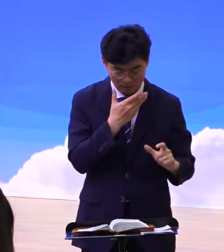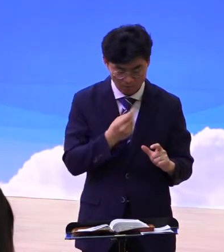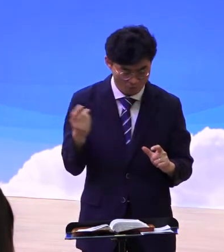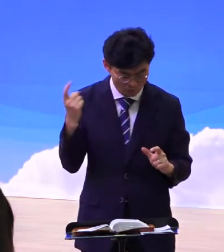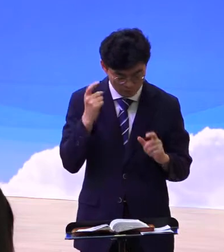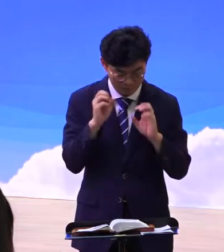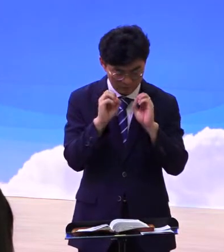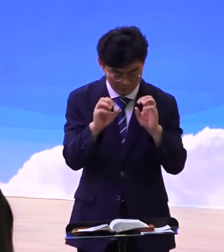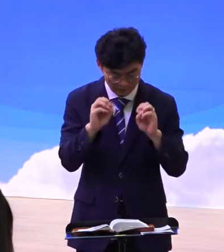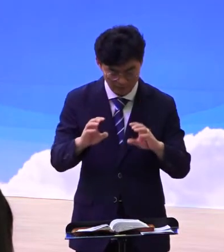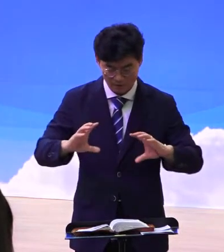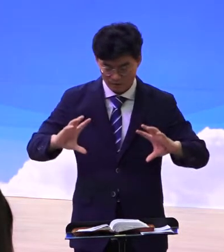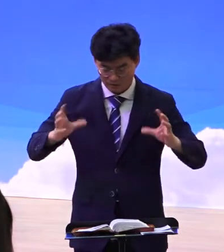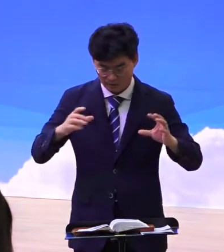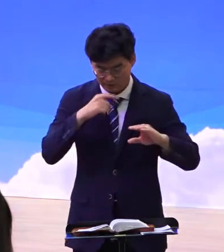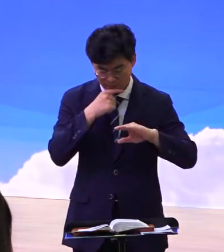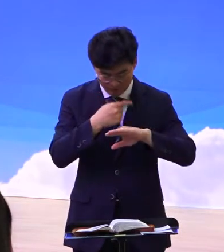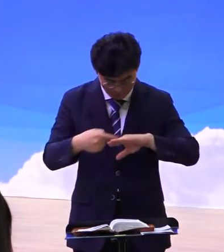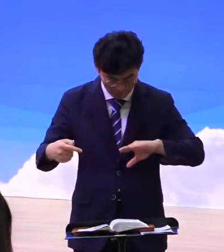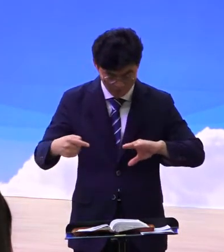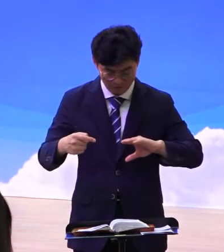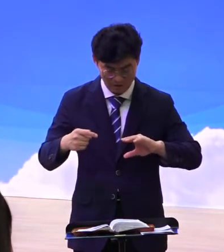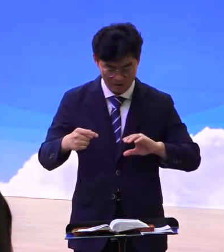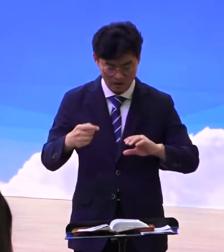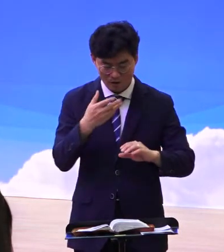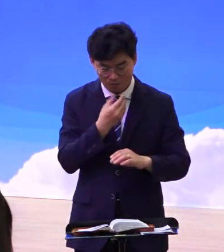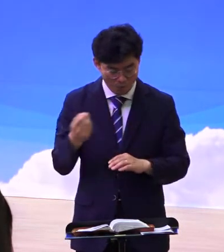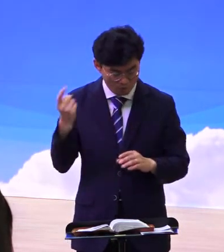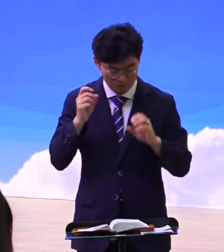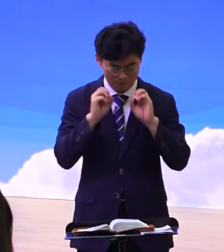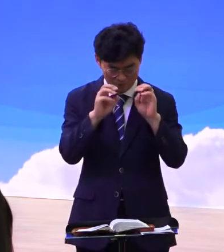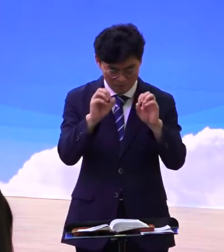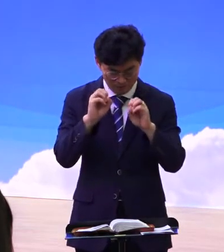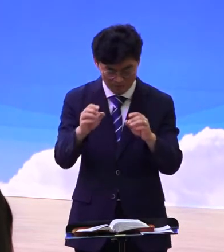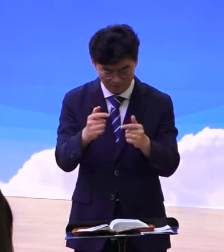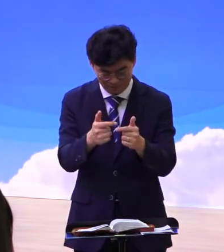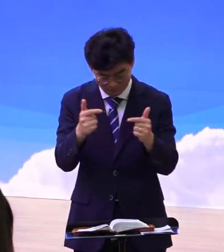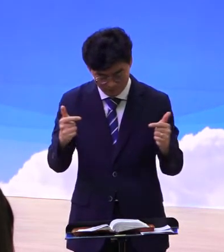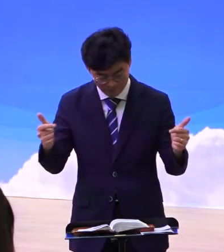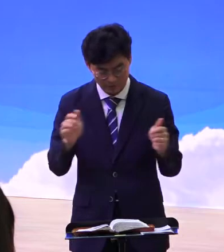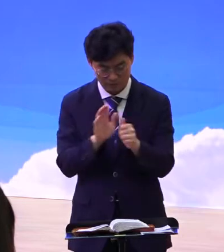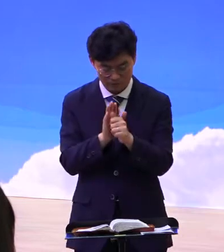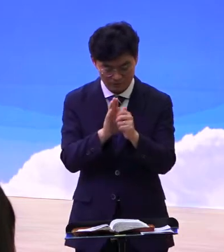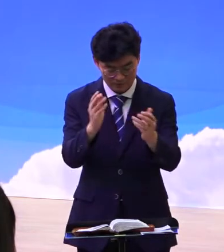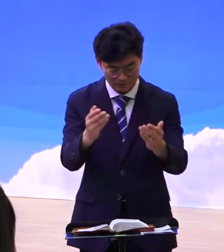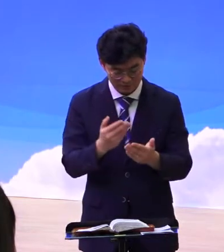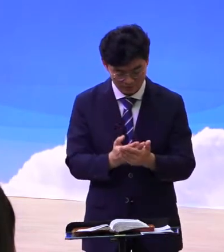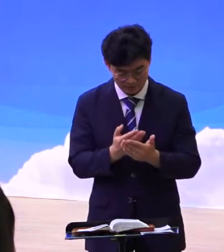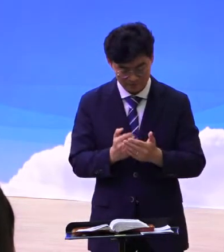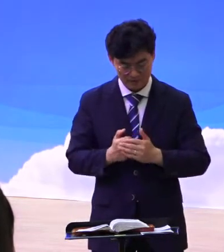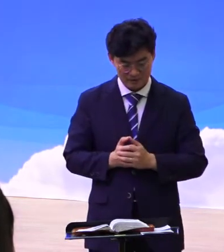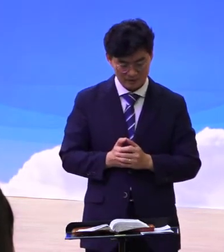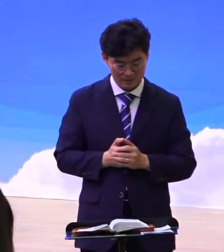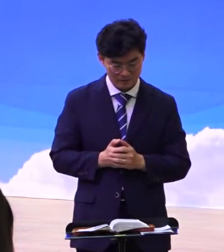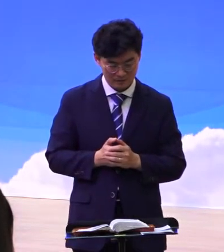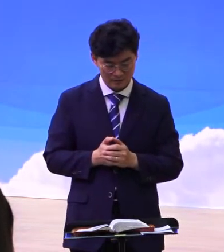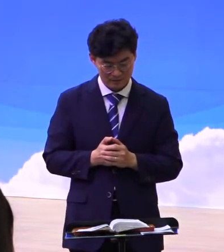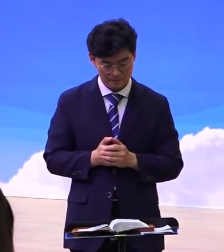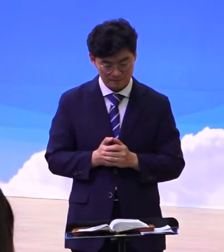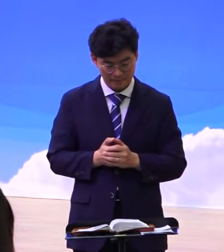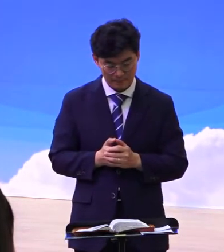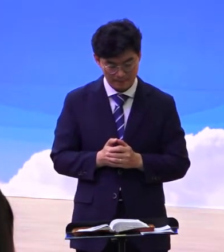민족과 세계 열방까지 하나님 나라가 확정되는 크신 역사를 이루어 주시옵소서. 함께 주님의